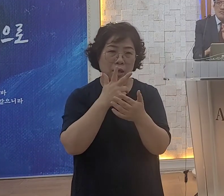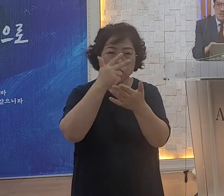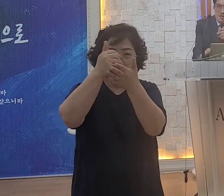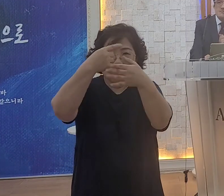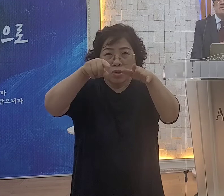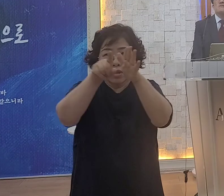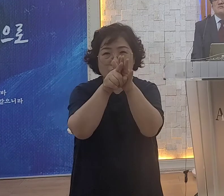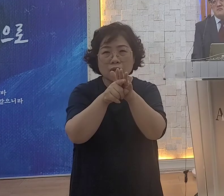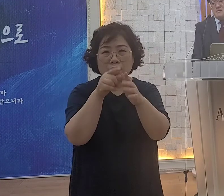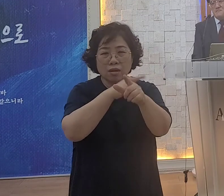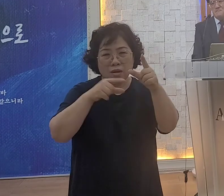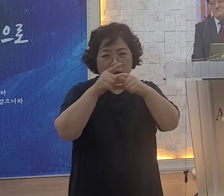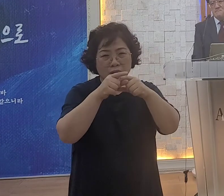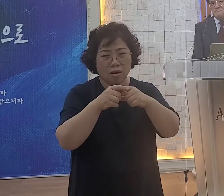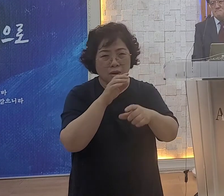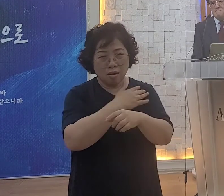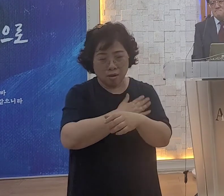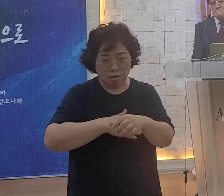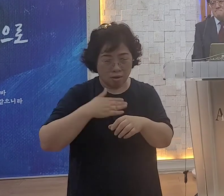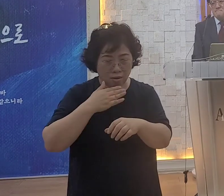땅에 내가 더 헌신했을 텐데